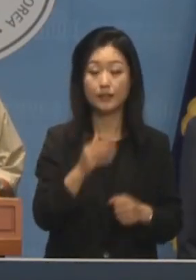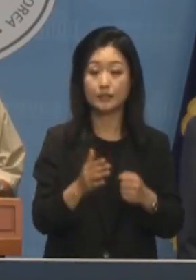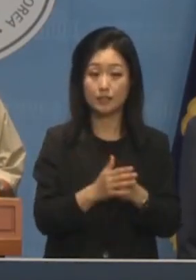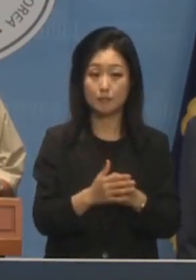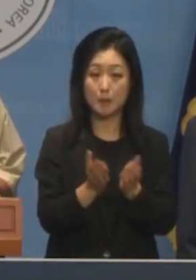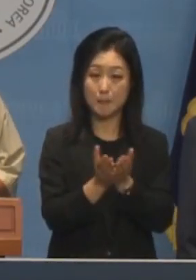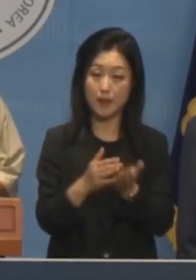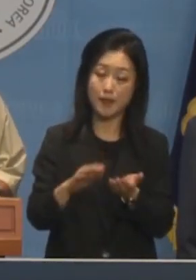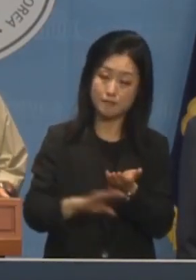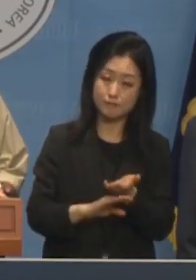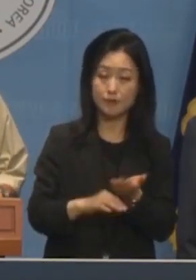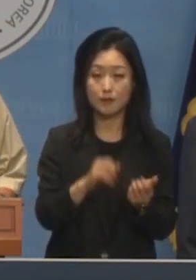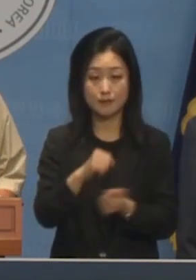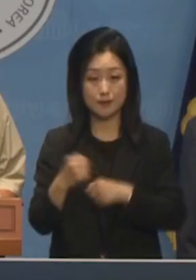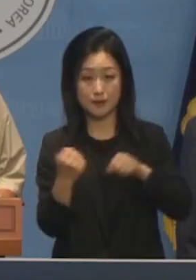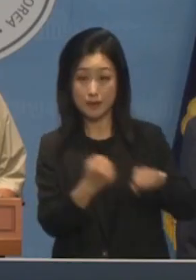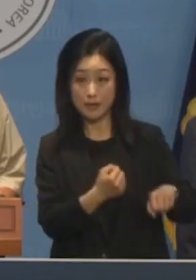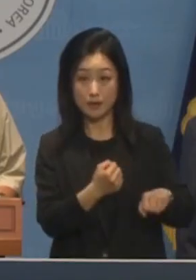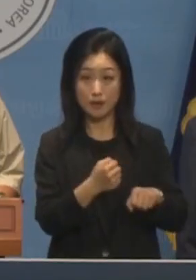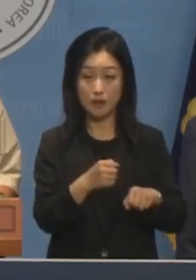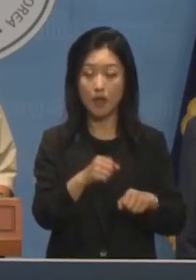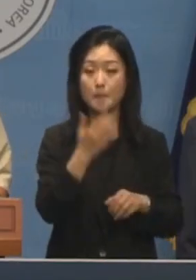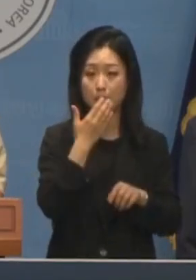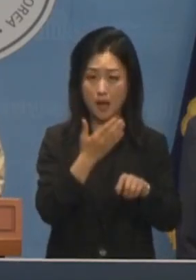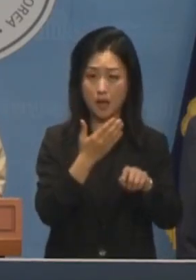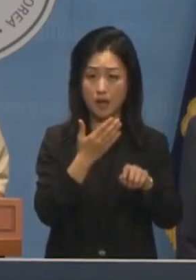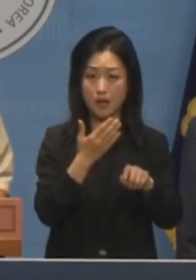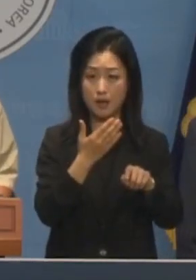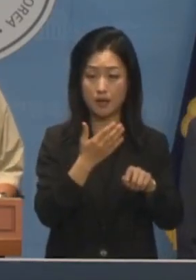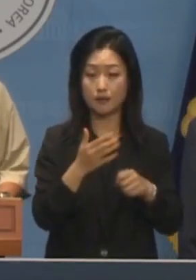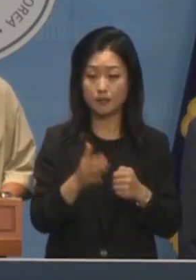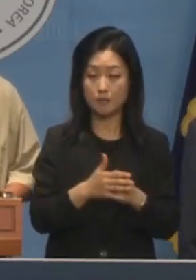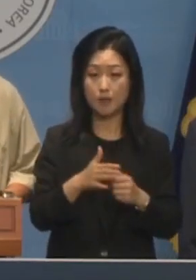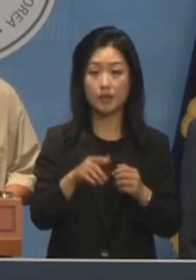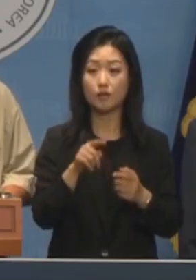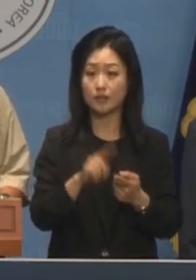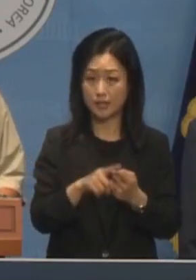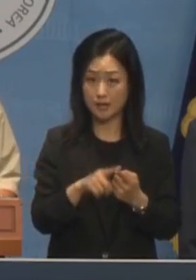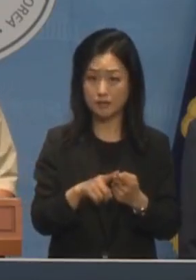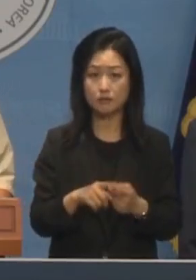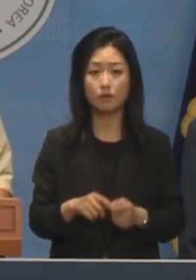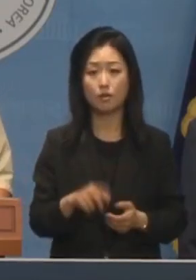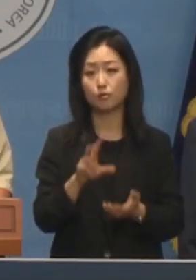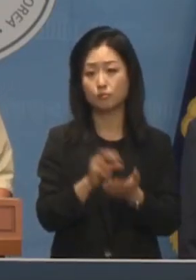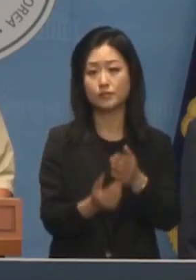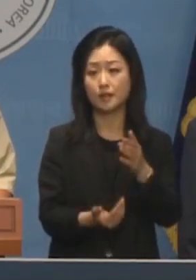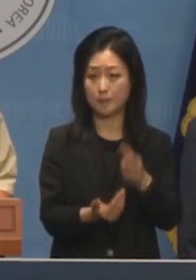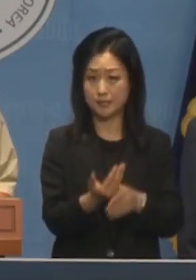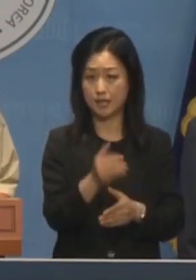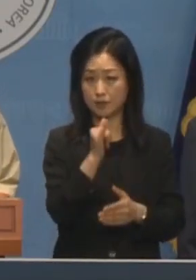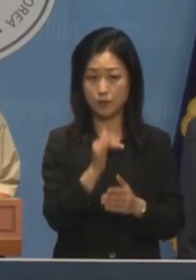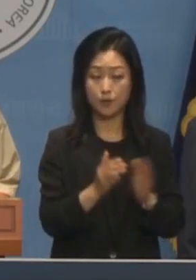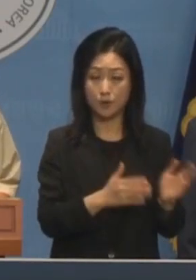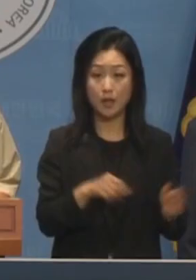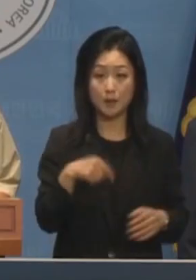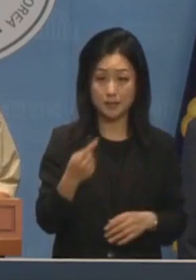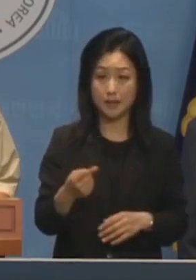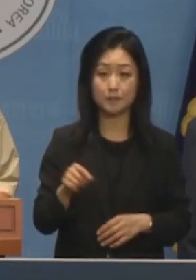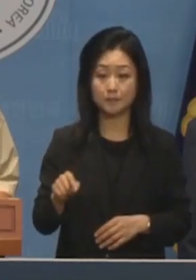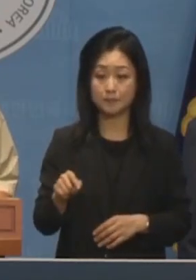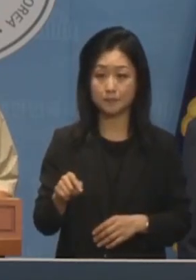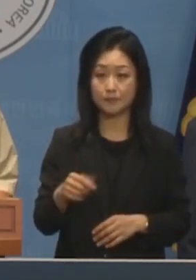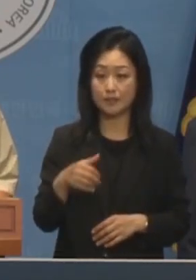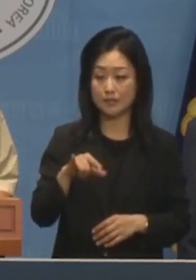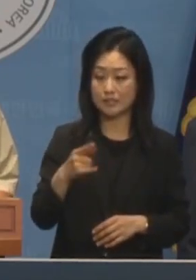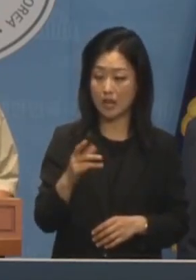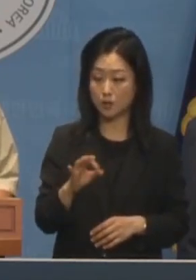수상 레저를 금지할 명분도 없다. 그렇기 때문에 시민들이 수상 레저 활동을 즐기고 있었고요. 그리고 마지막으로 의미 있었던 것이 세종